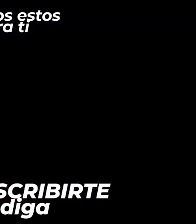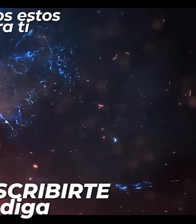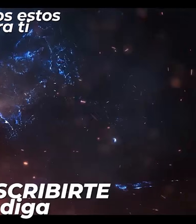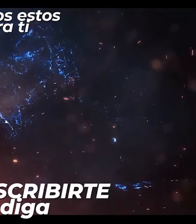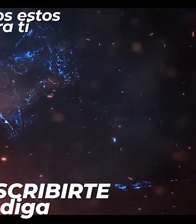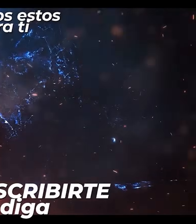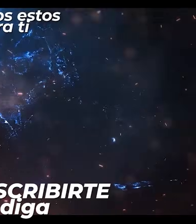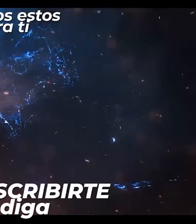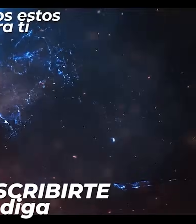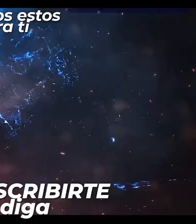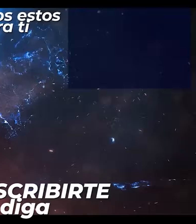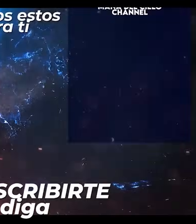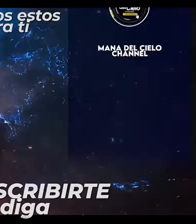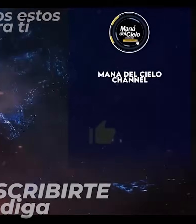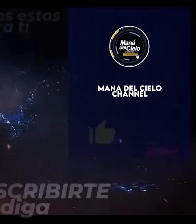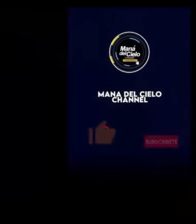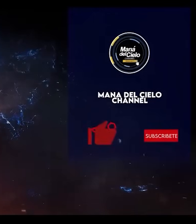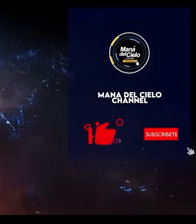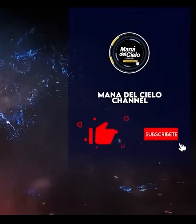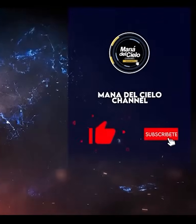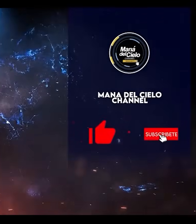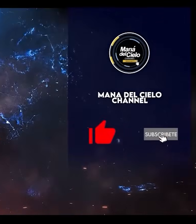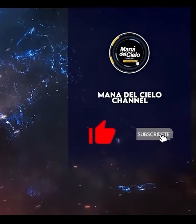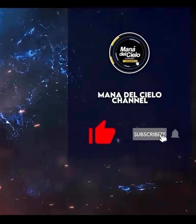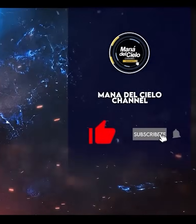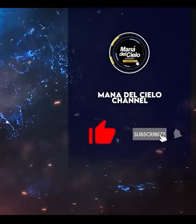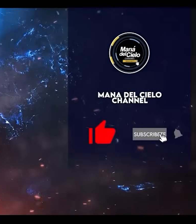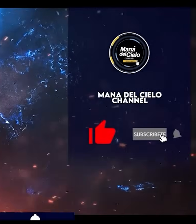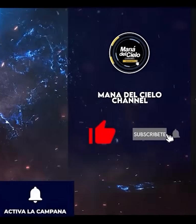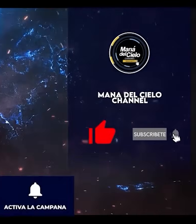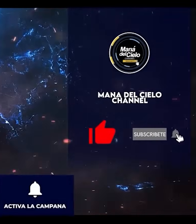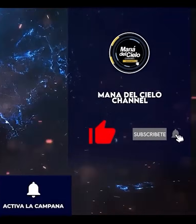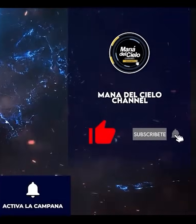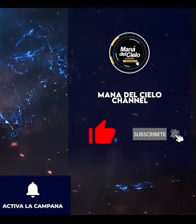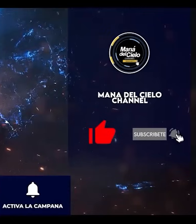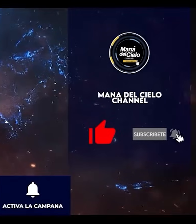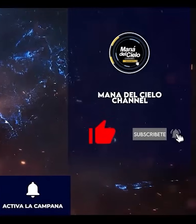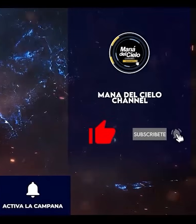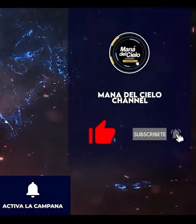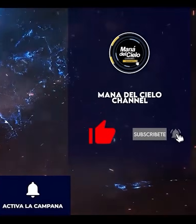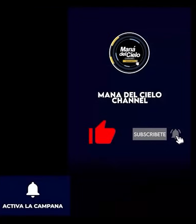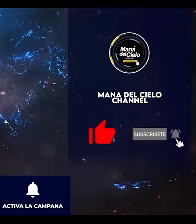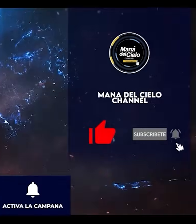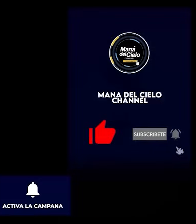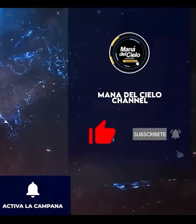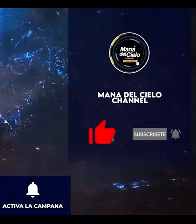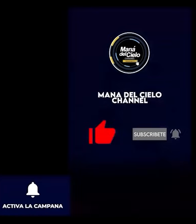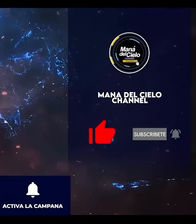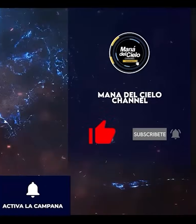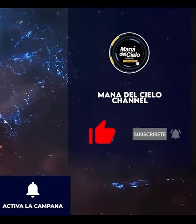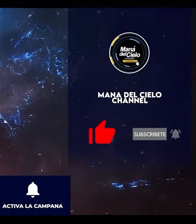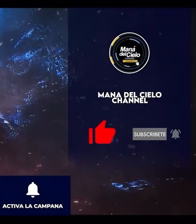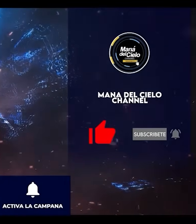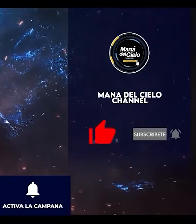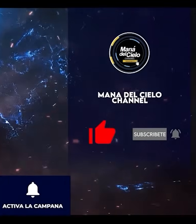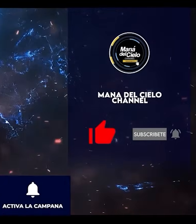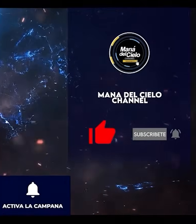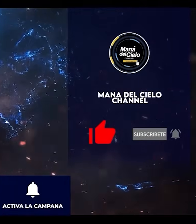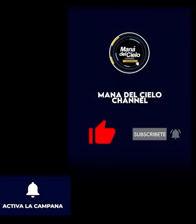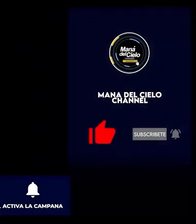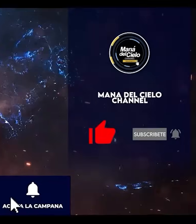Galvez. Te invito, por favor, dale me gusta, comparte, activa la suscripción, activar